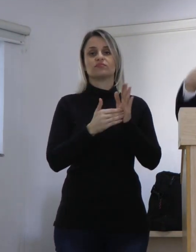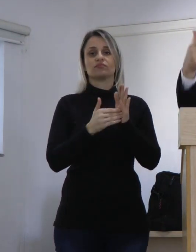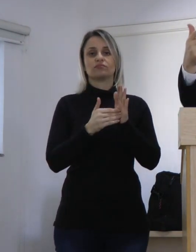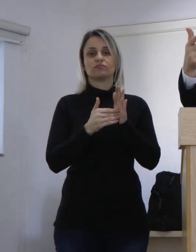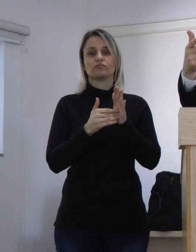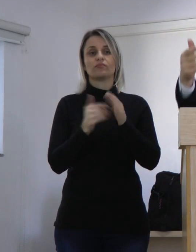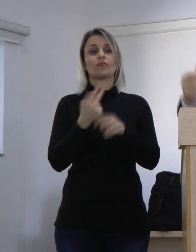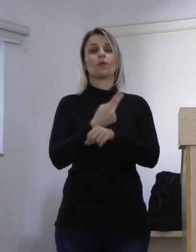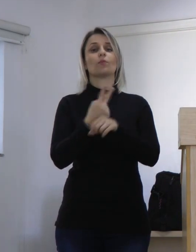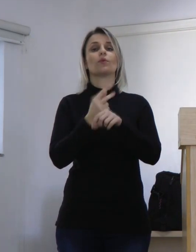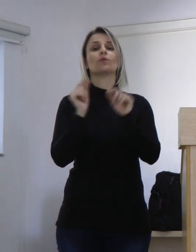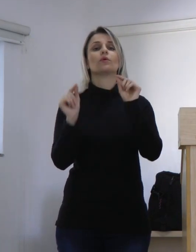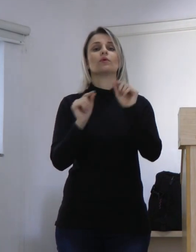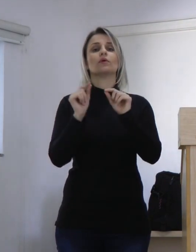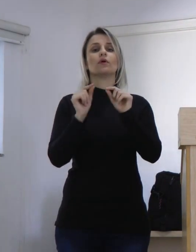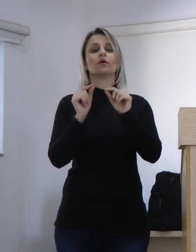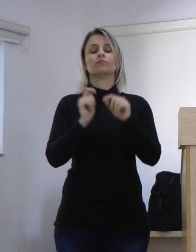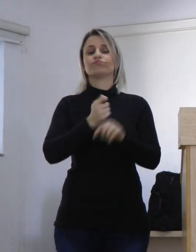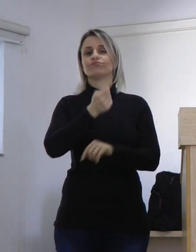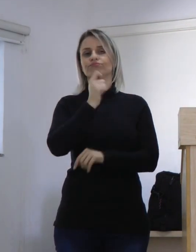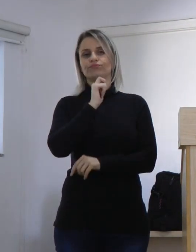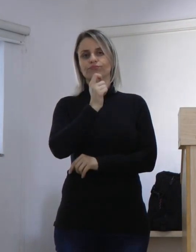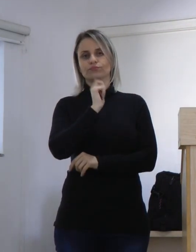vão buscar as drogas.